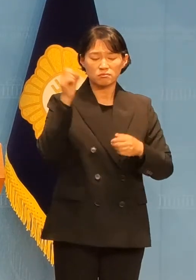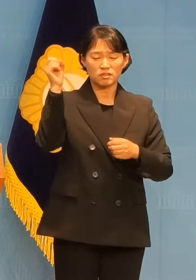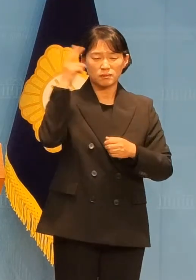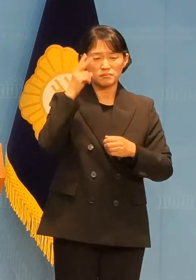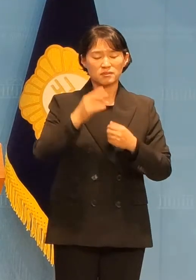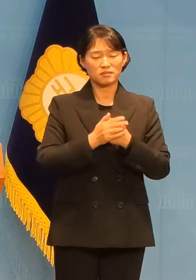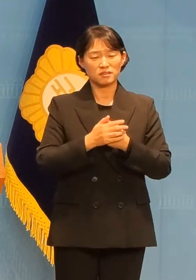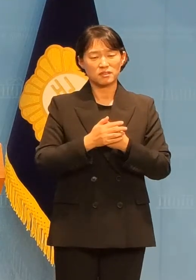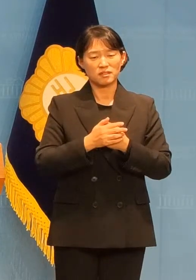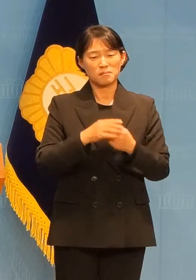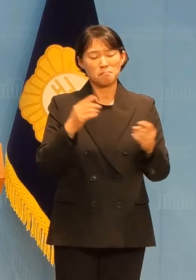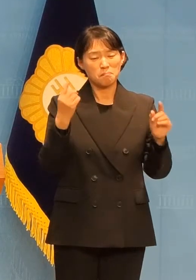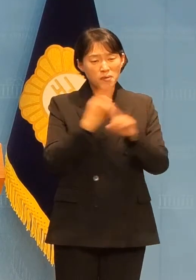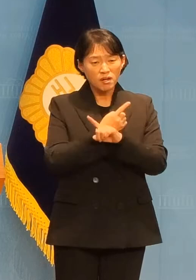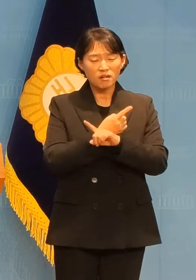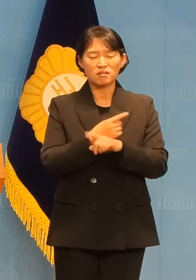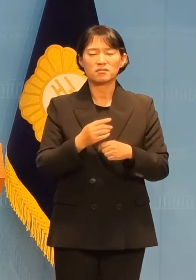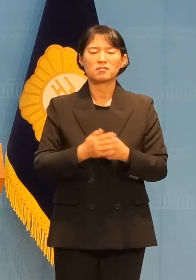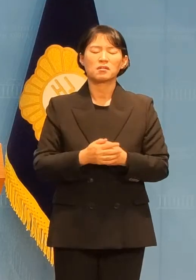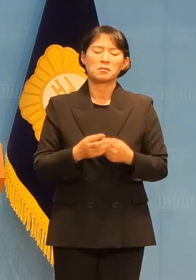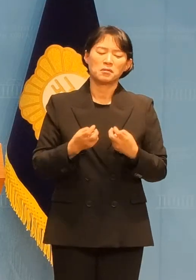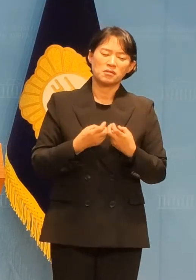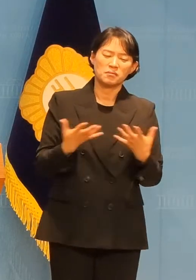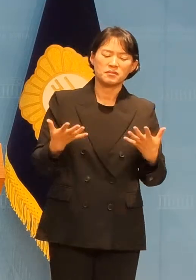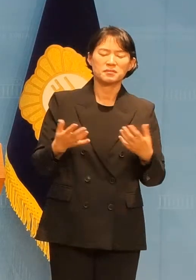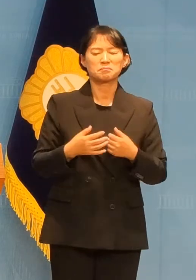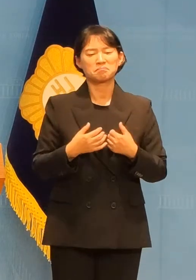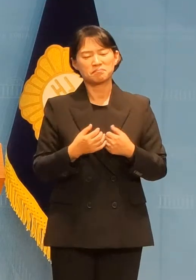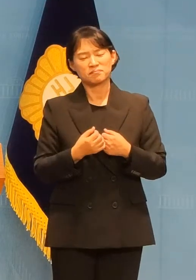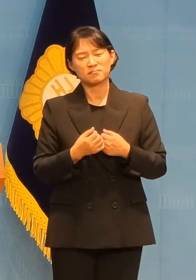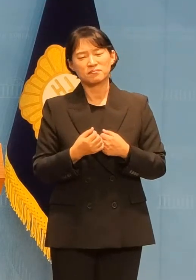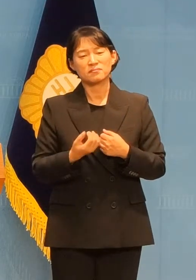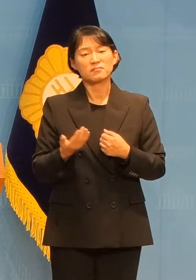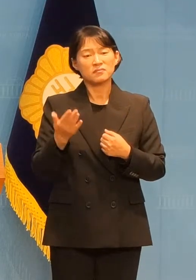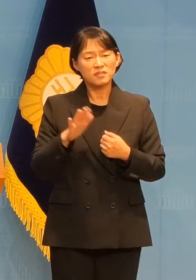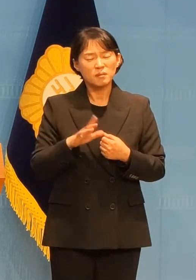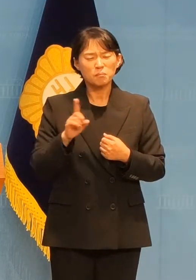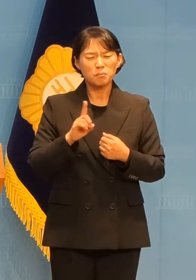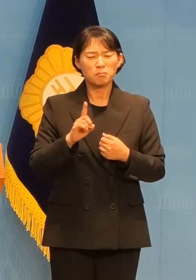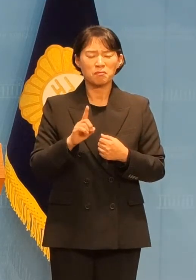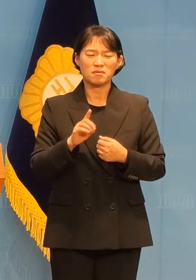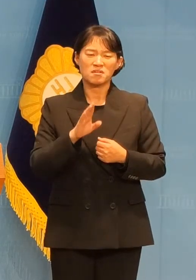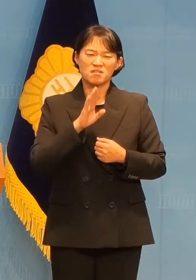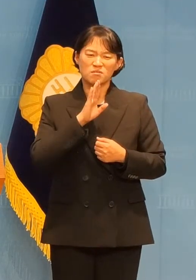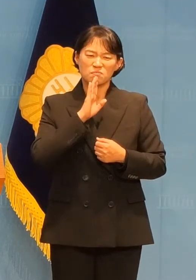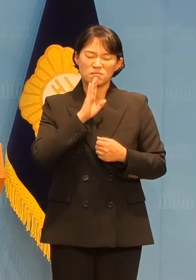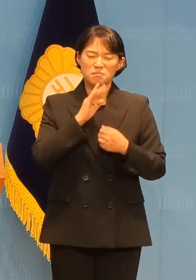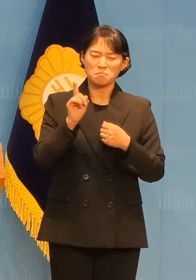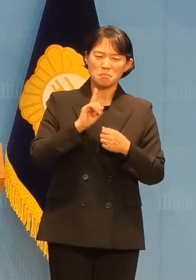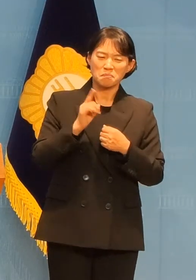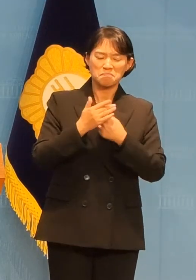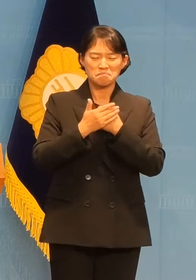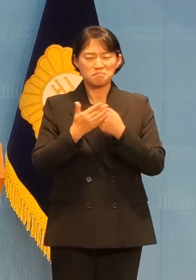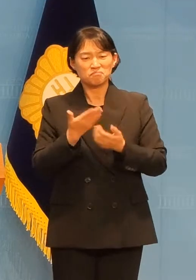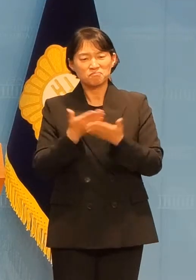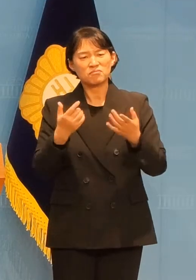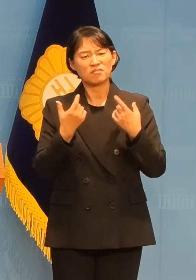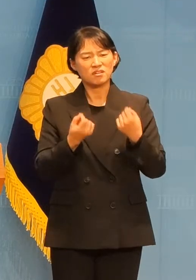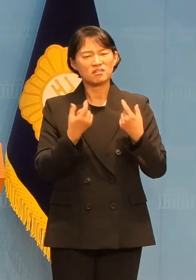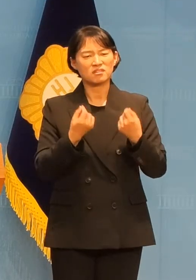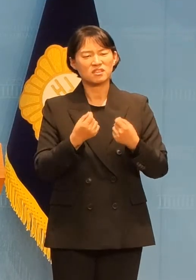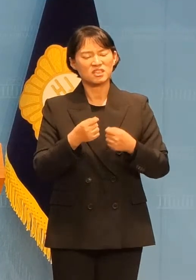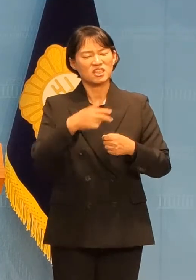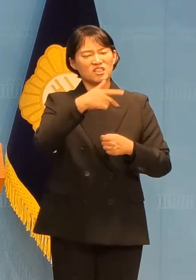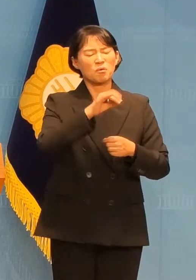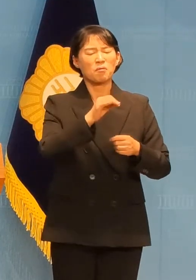태세 전환입니다. 마지못해 손을 들면서도 마치 대단한 시혜를 베푸는 듯한 정